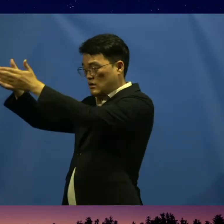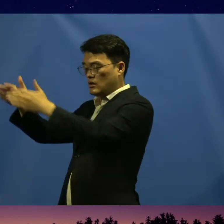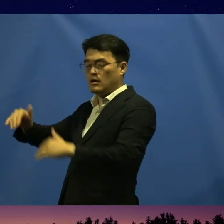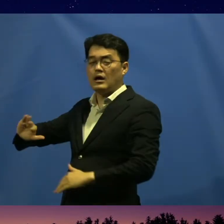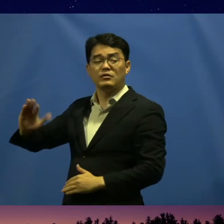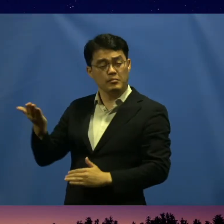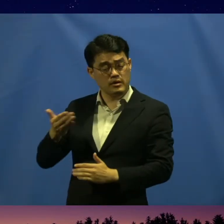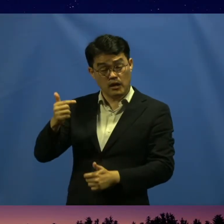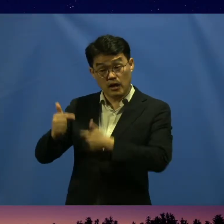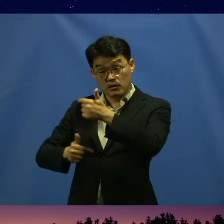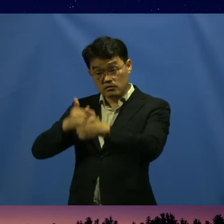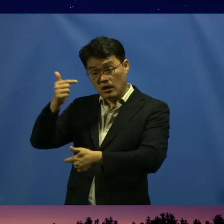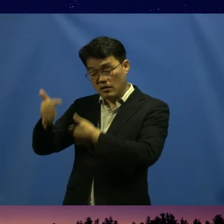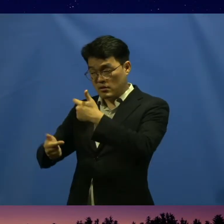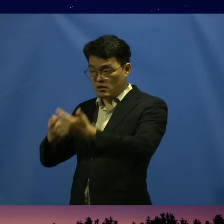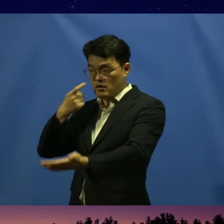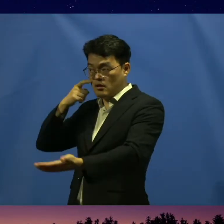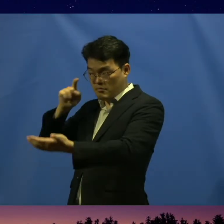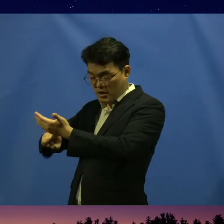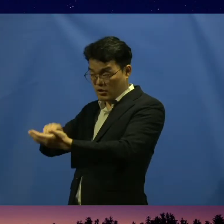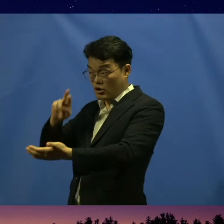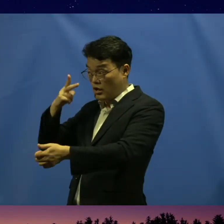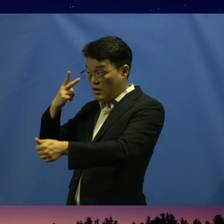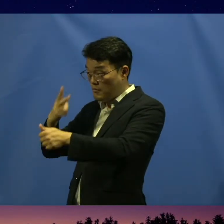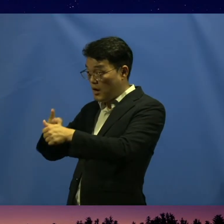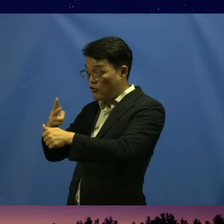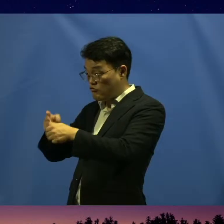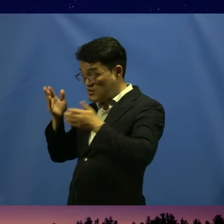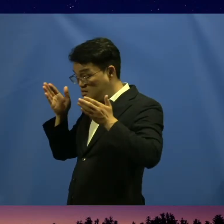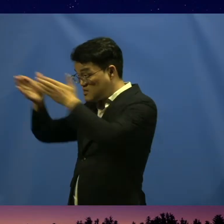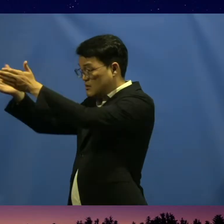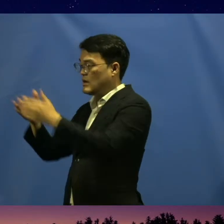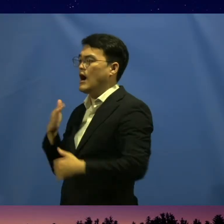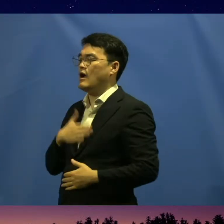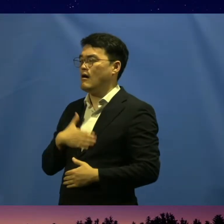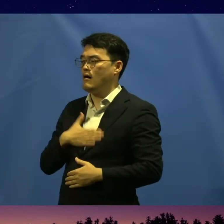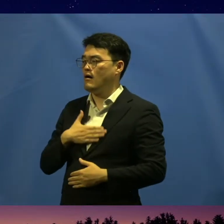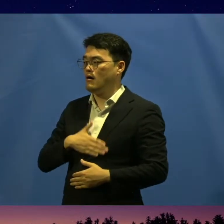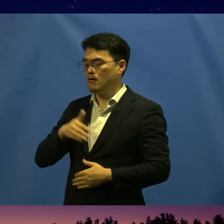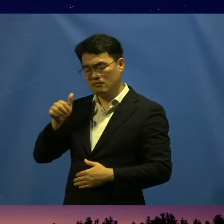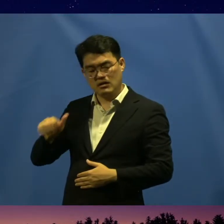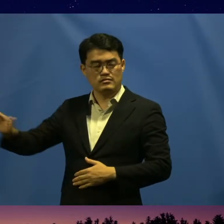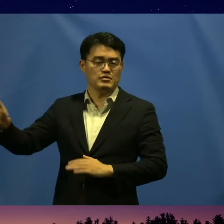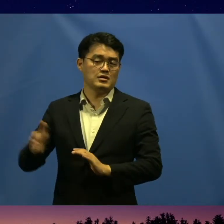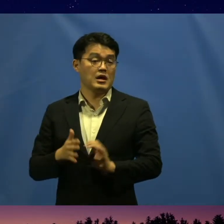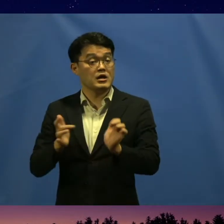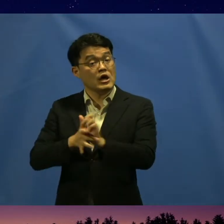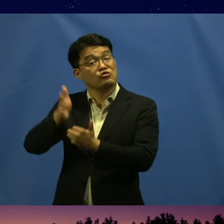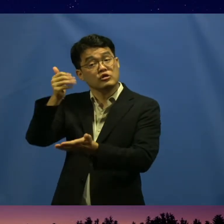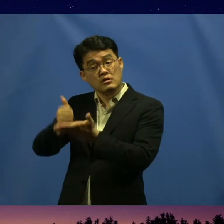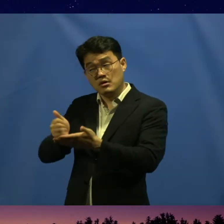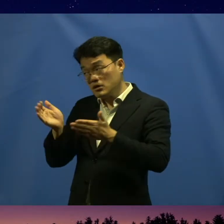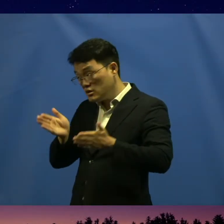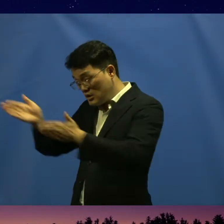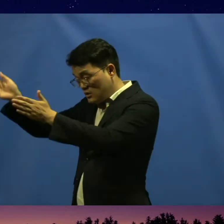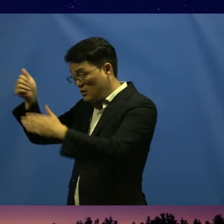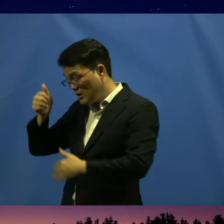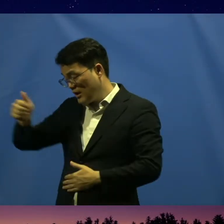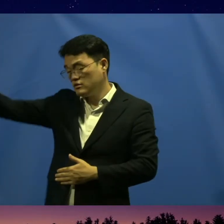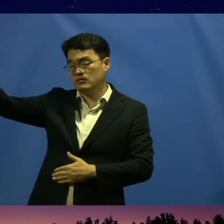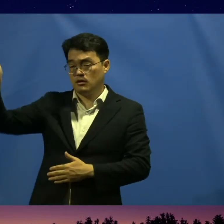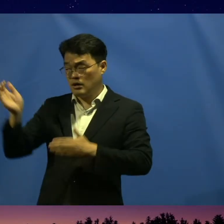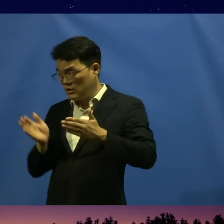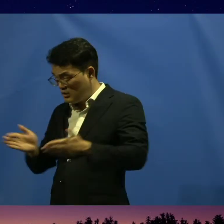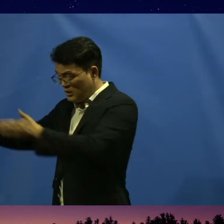느헤미야는 그걸 발견한 거예요. 바울이 그걸 발견한 거예요. 여러분, 예수님이 그 길을 가신 거예요. 여러분, 그